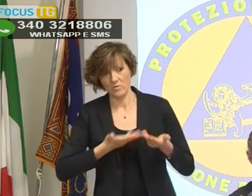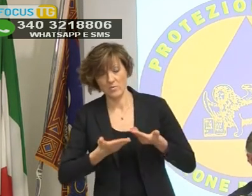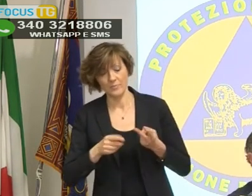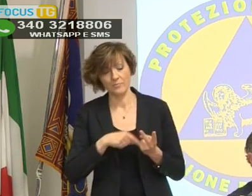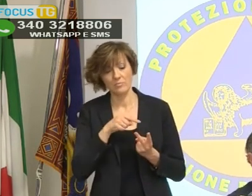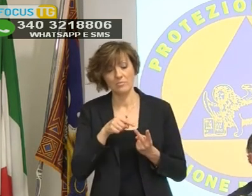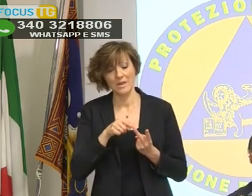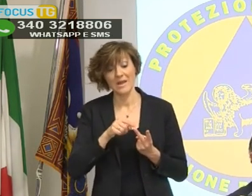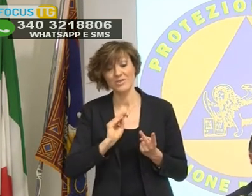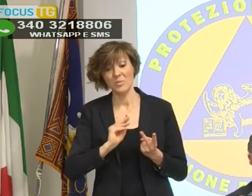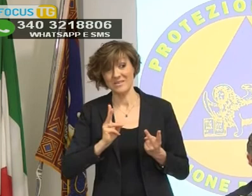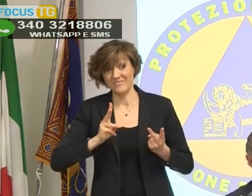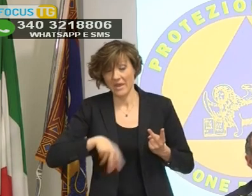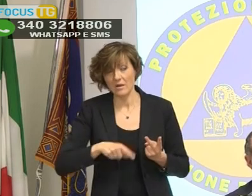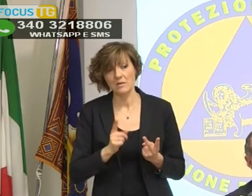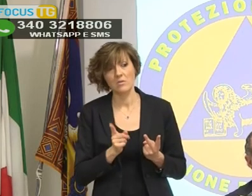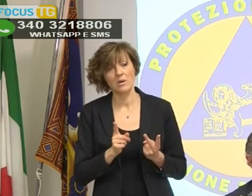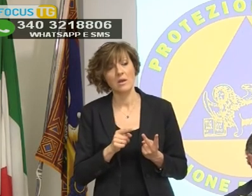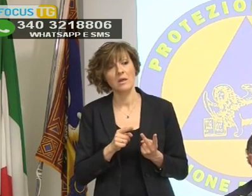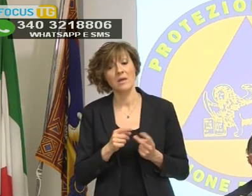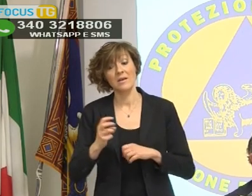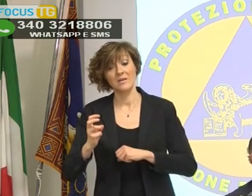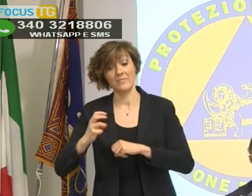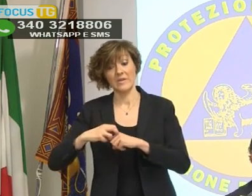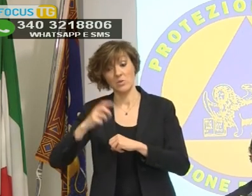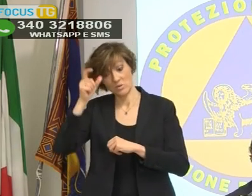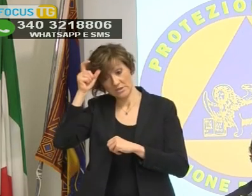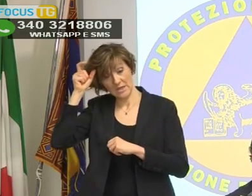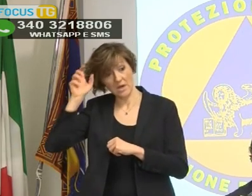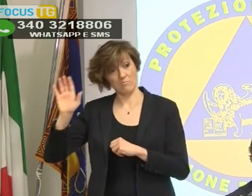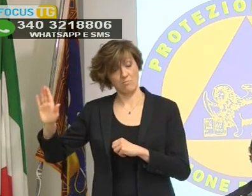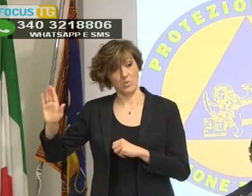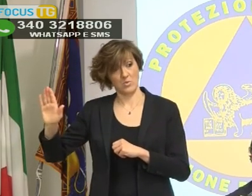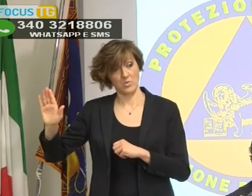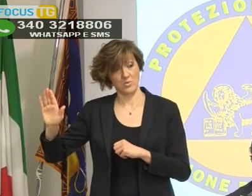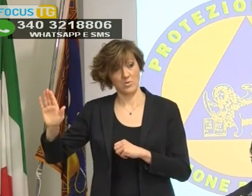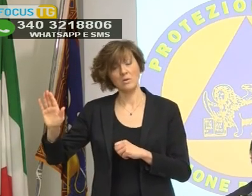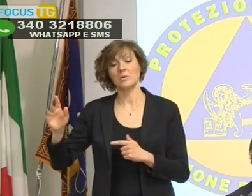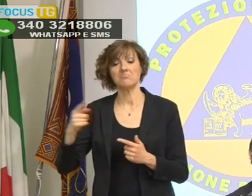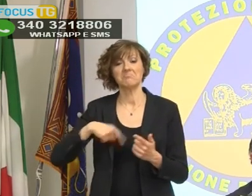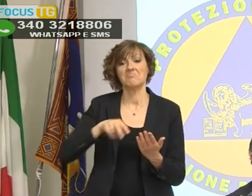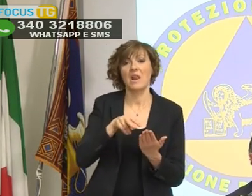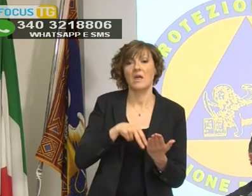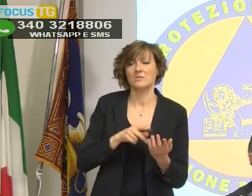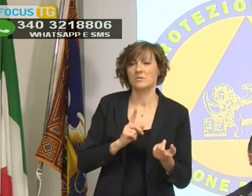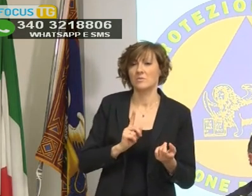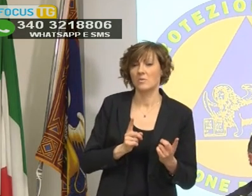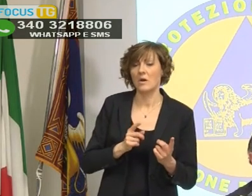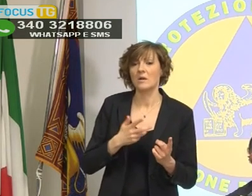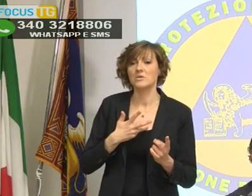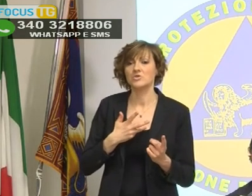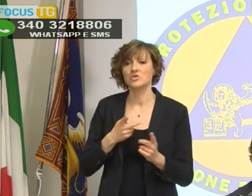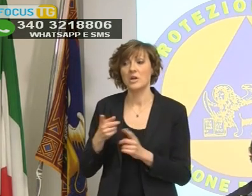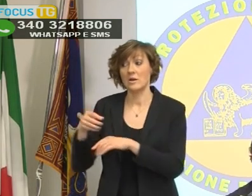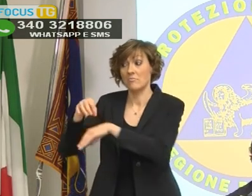La domanda vera e propria riguarda invece proprio il virus serbo, ovvero abbiamo letto che c'è questo